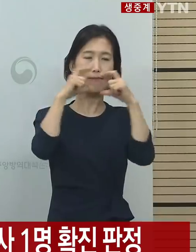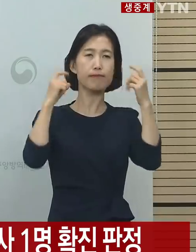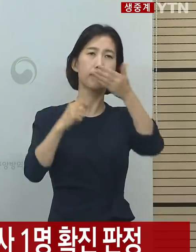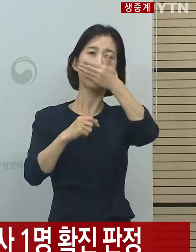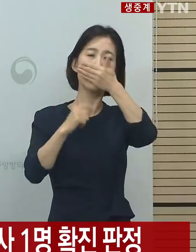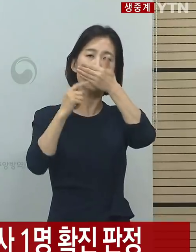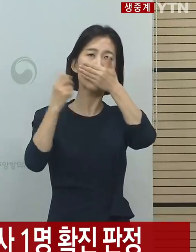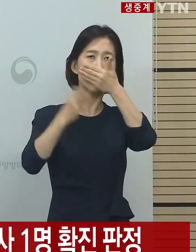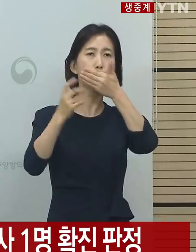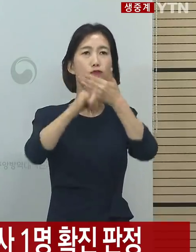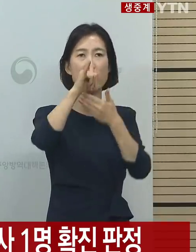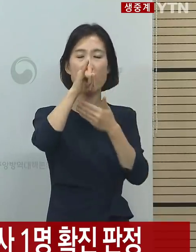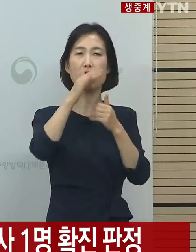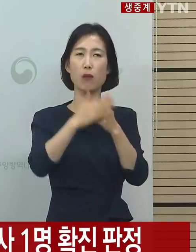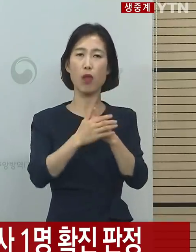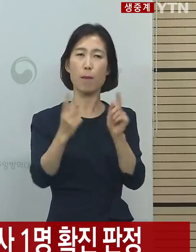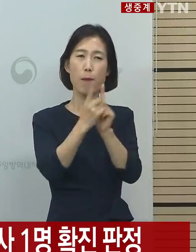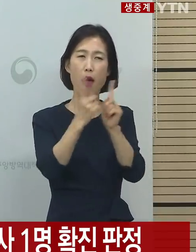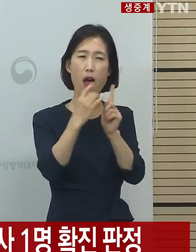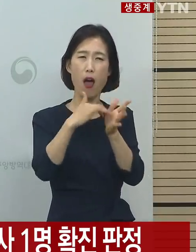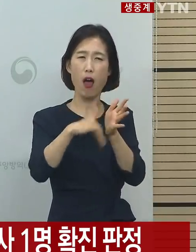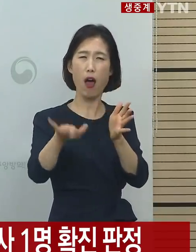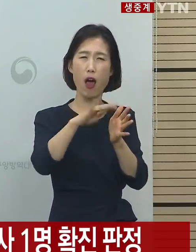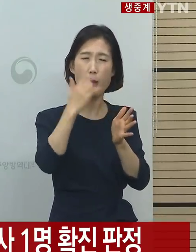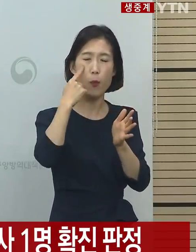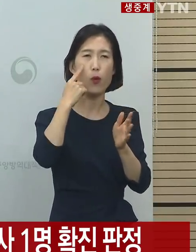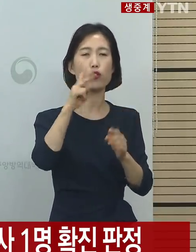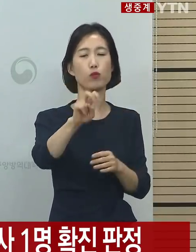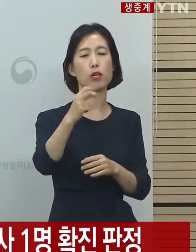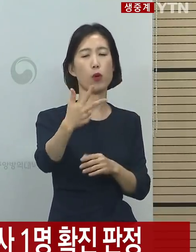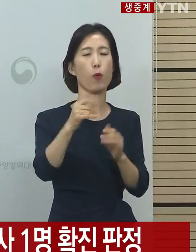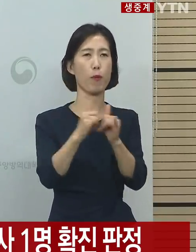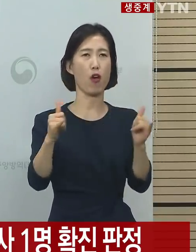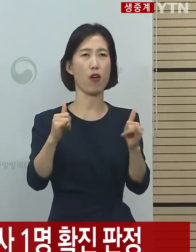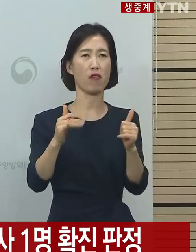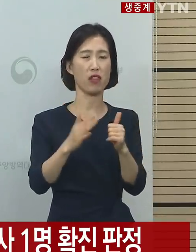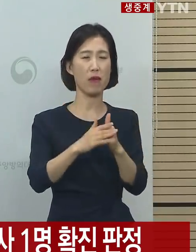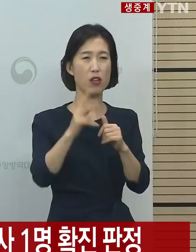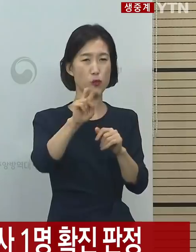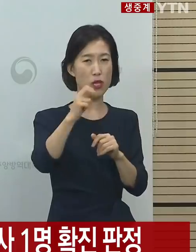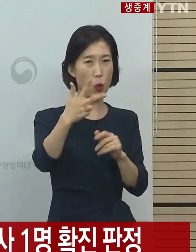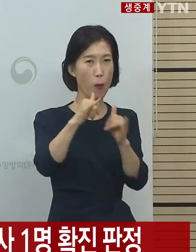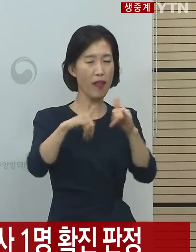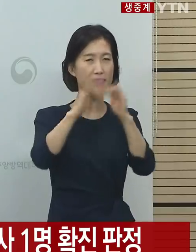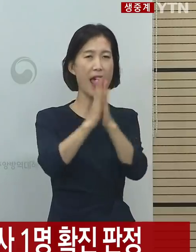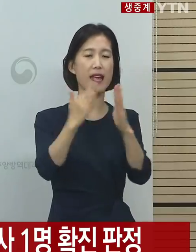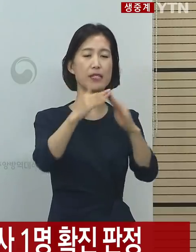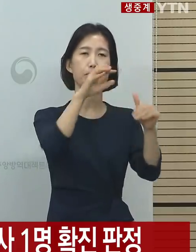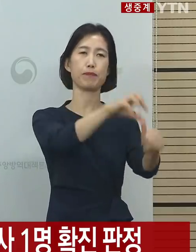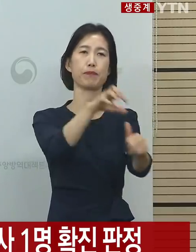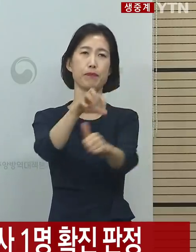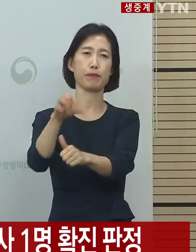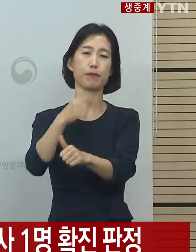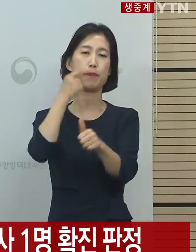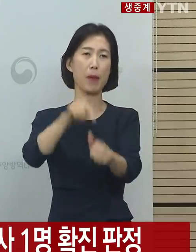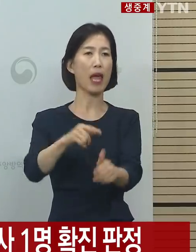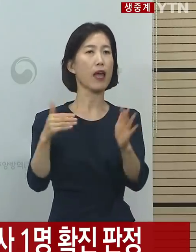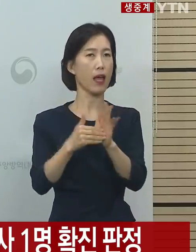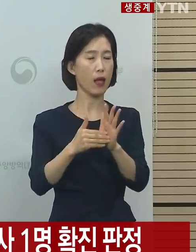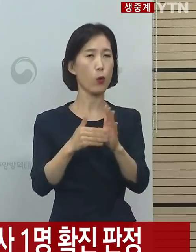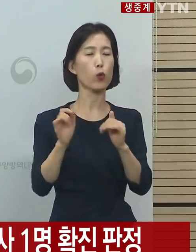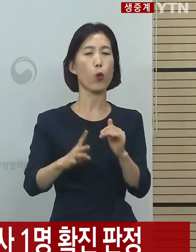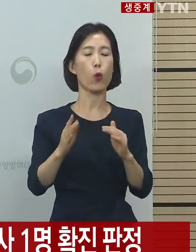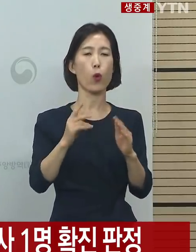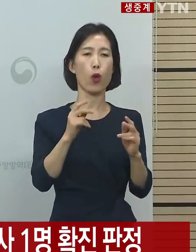때문에 접촉자 조사를 한 결과 27명이 접촉자로 확인이 돼서 자가 조치를 취하였습니다. 그리고